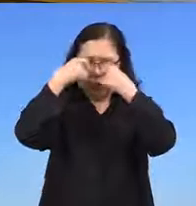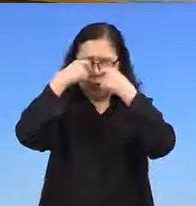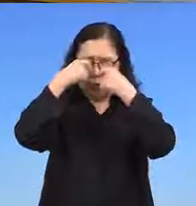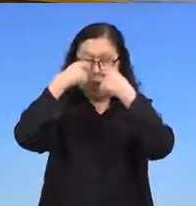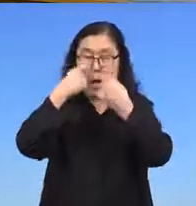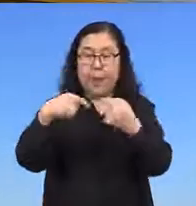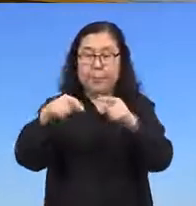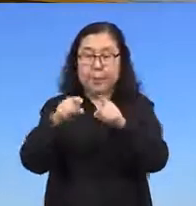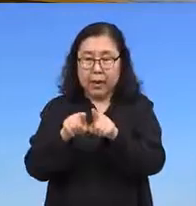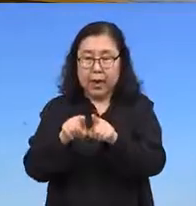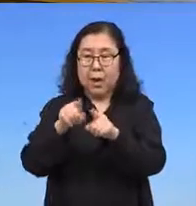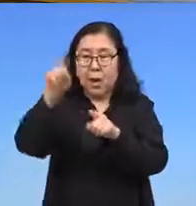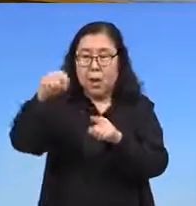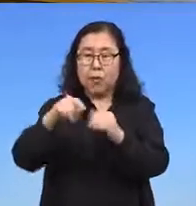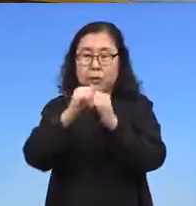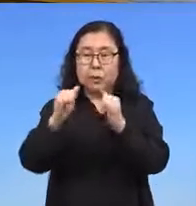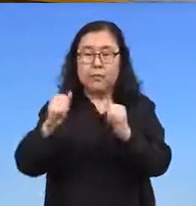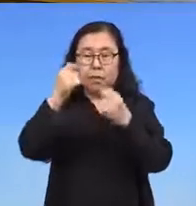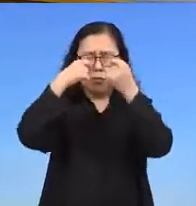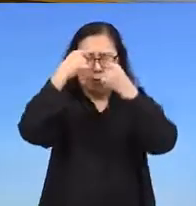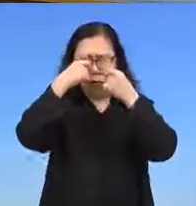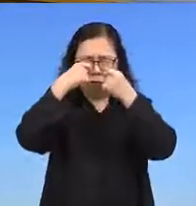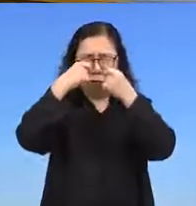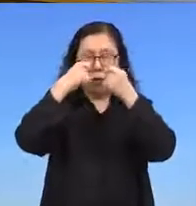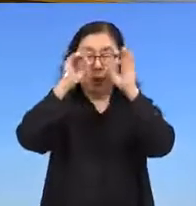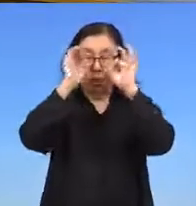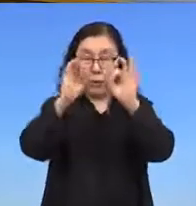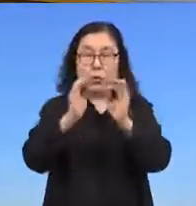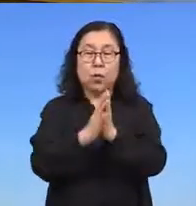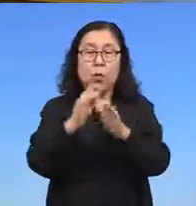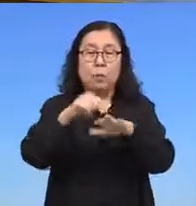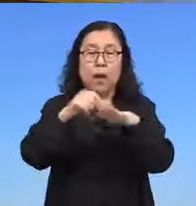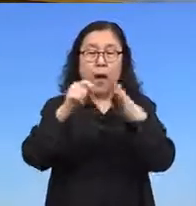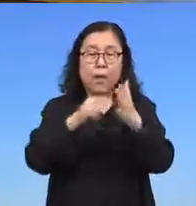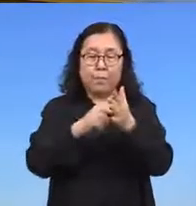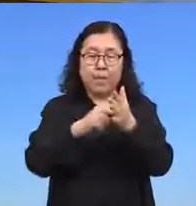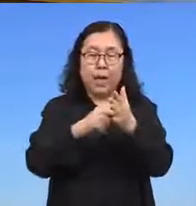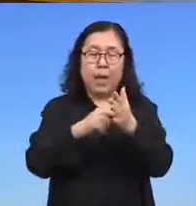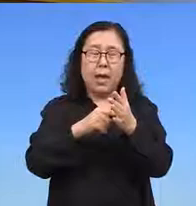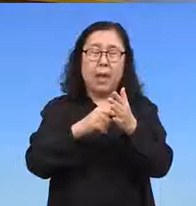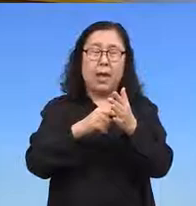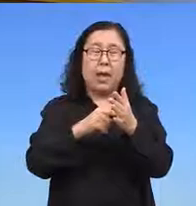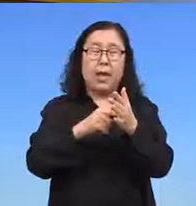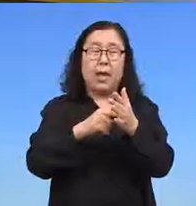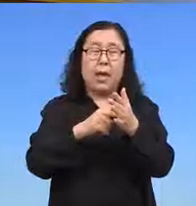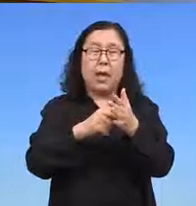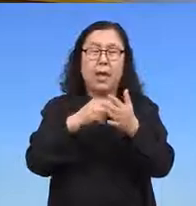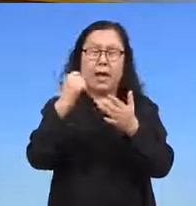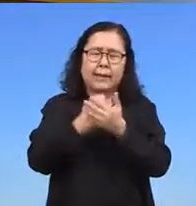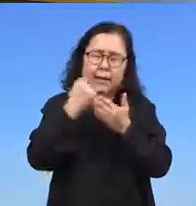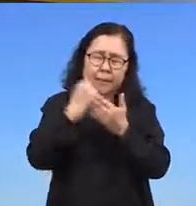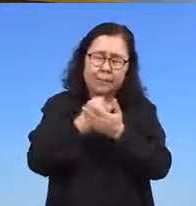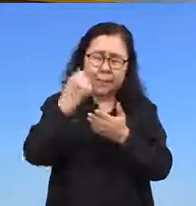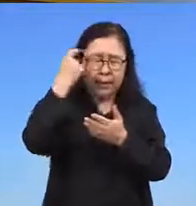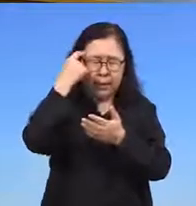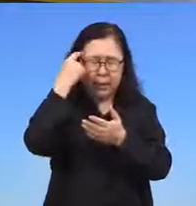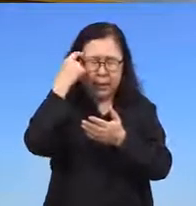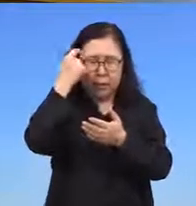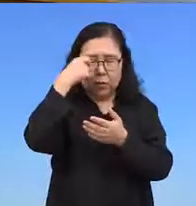그가 우는 것과 또 함께 온 유대인들이 우는 것을 보시고 심령에 비통히 여기시고 불쌍히